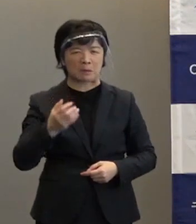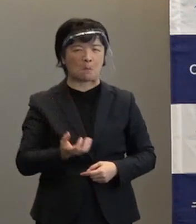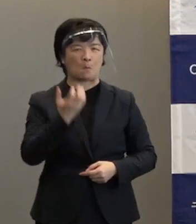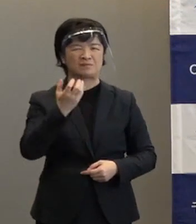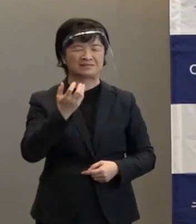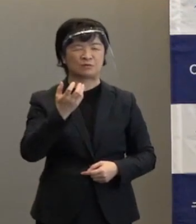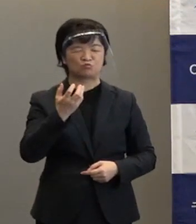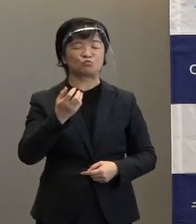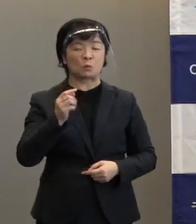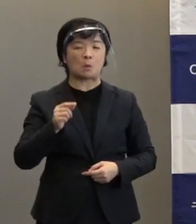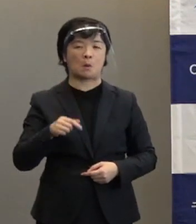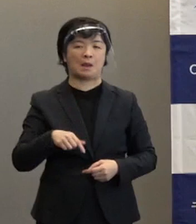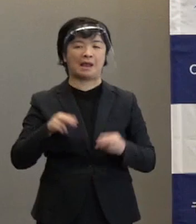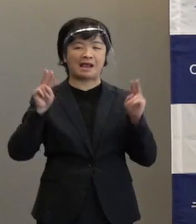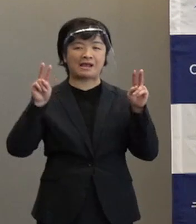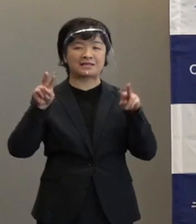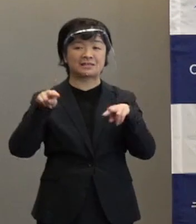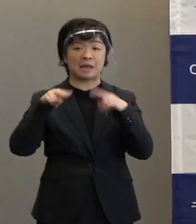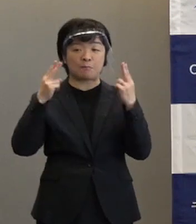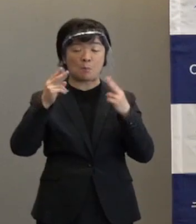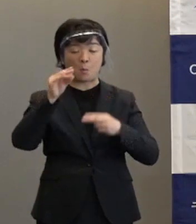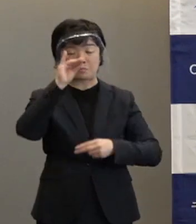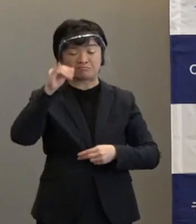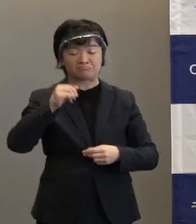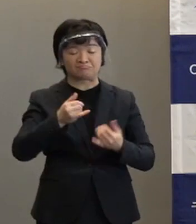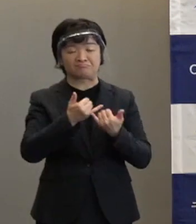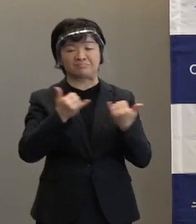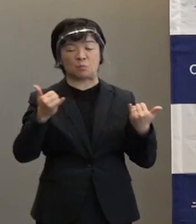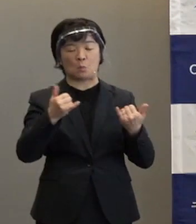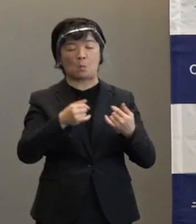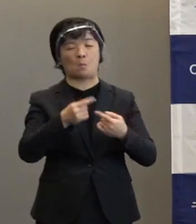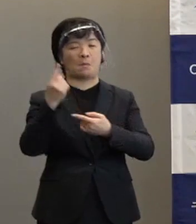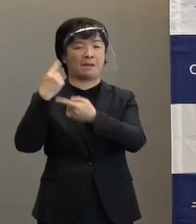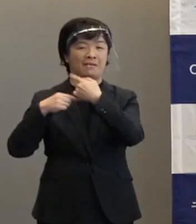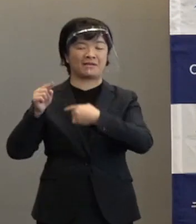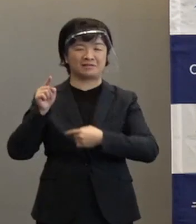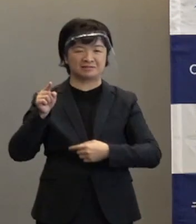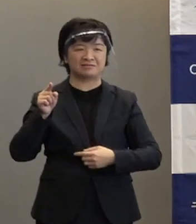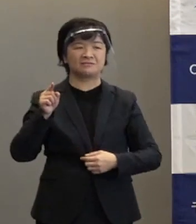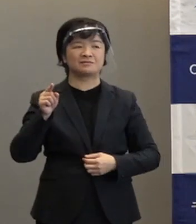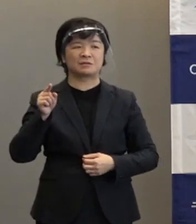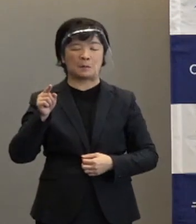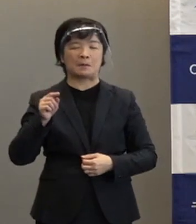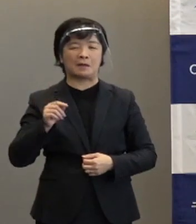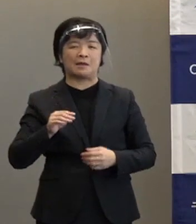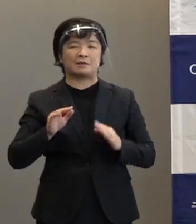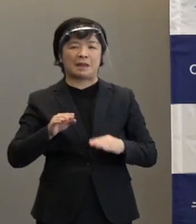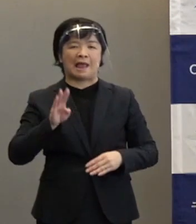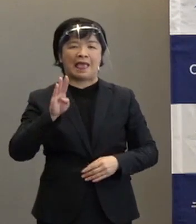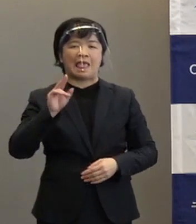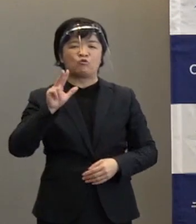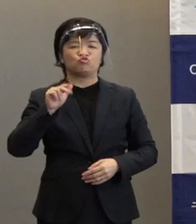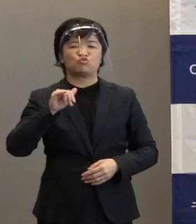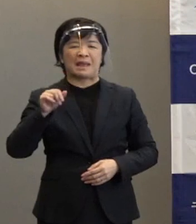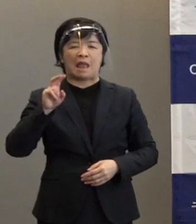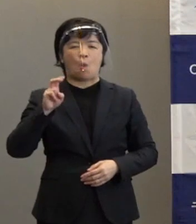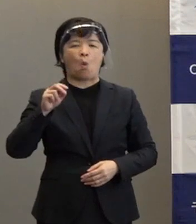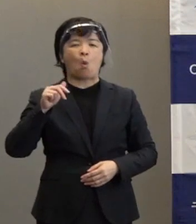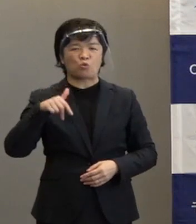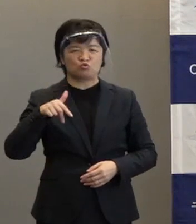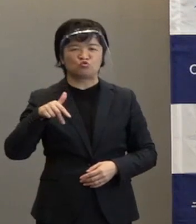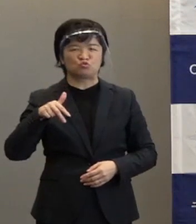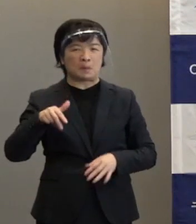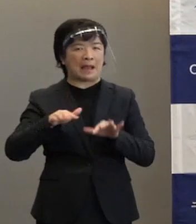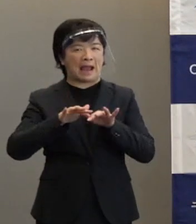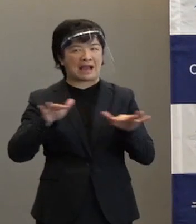の専門家では12月に現状の株から置き換わってケルベロスが猛威を振るうという指